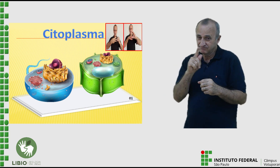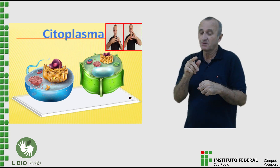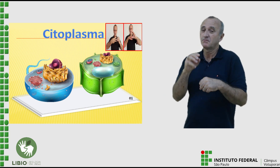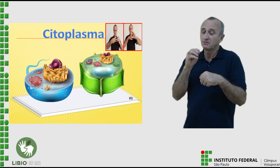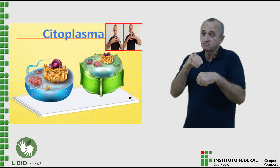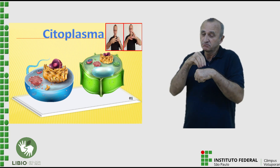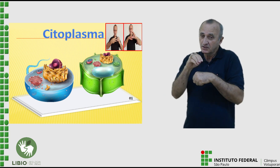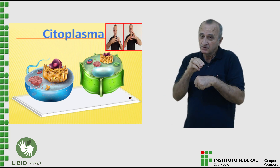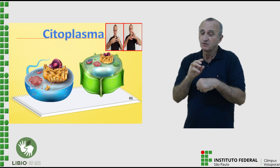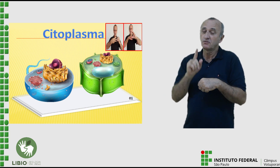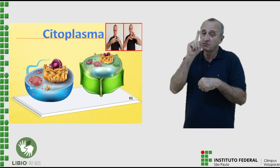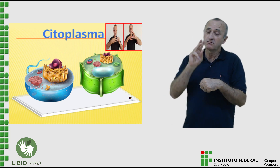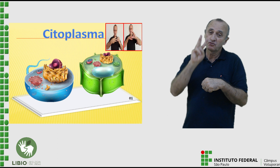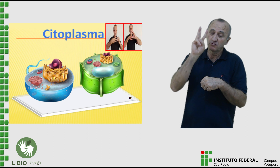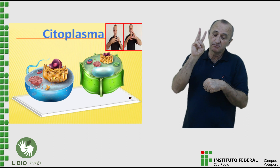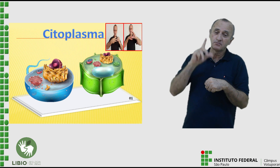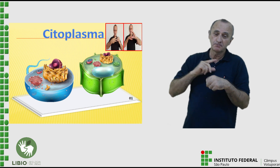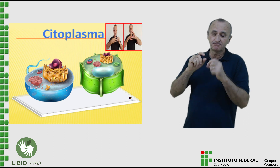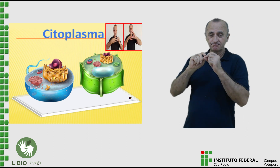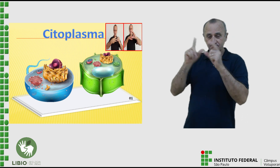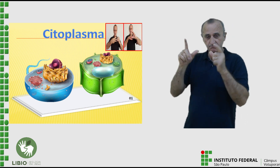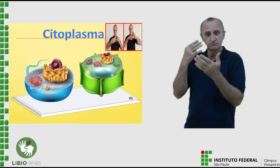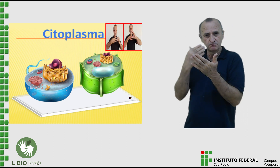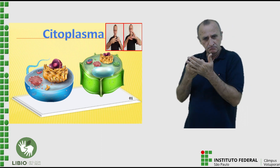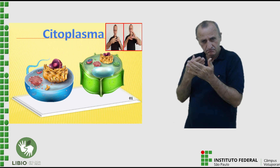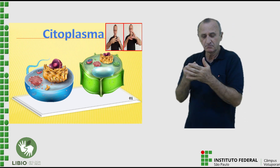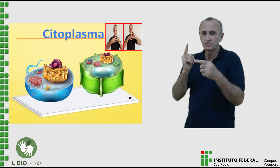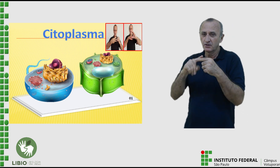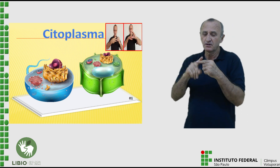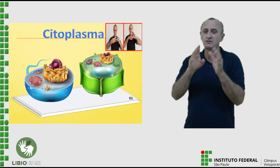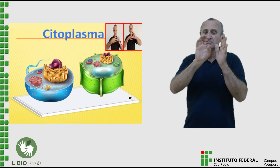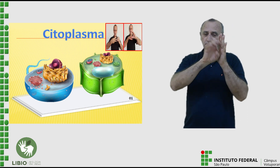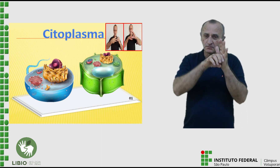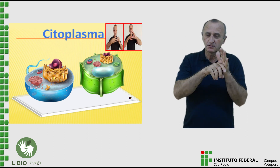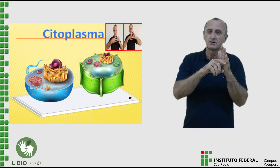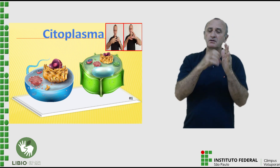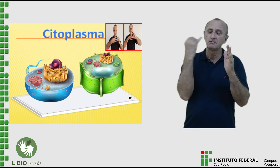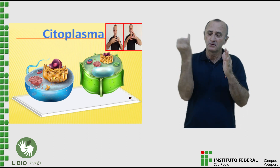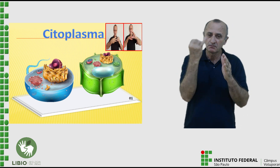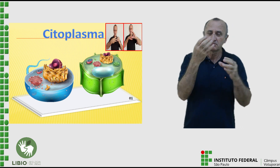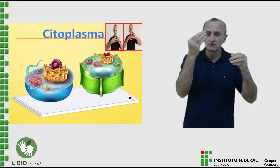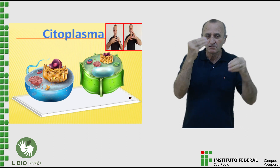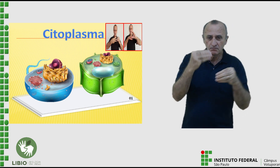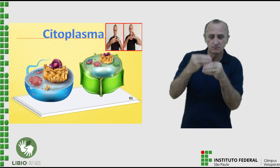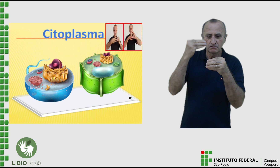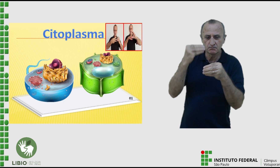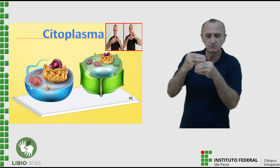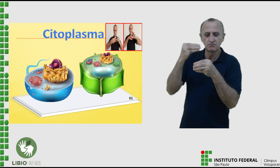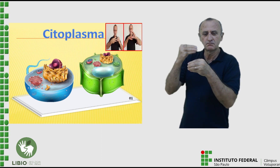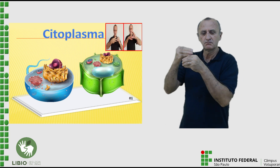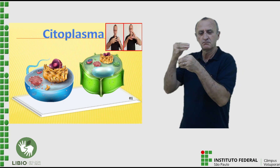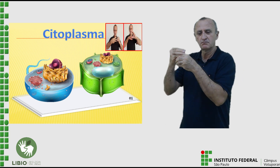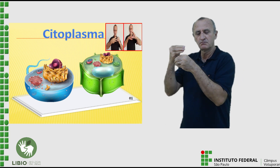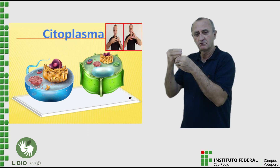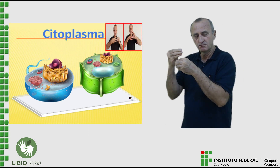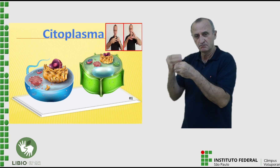uma dica, inclusive, caso não tenha visto, olha, acessa e veja para você se inteirar melhor dos conceitos, aprender